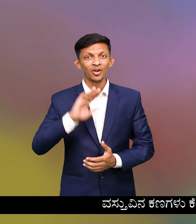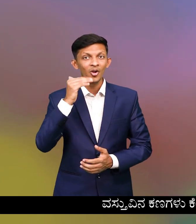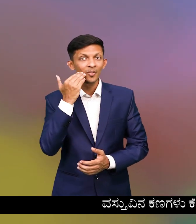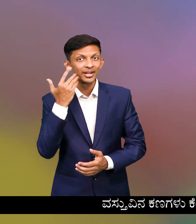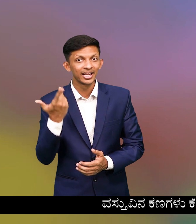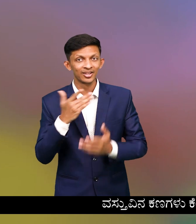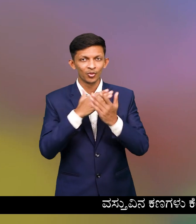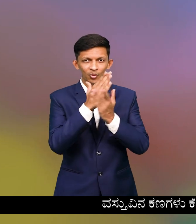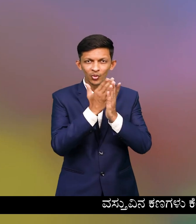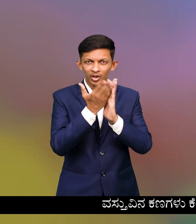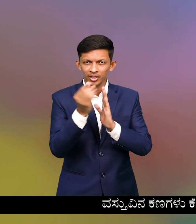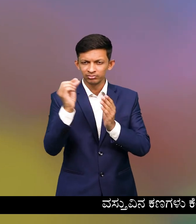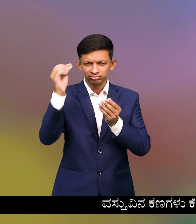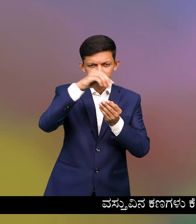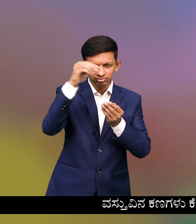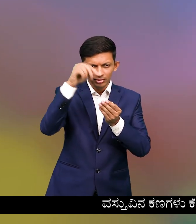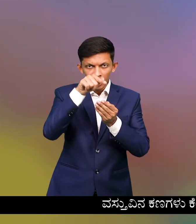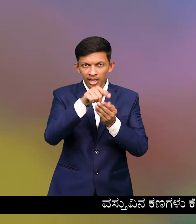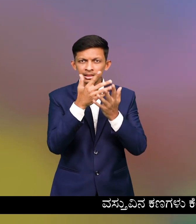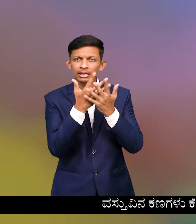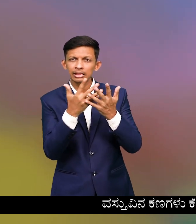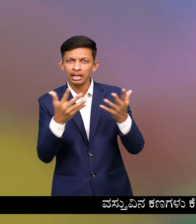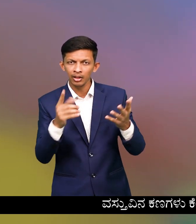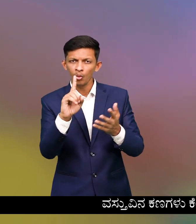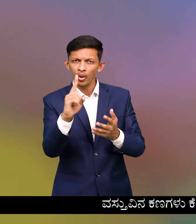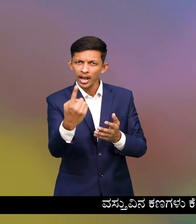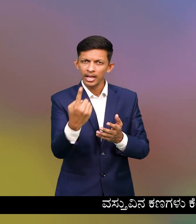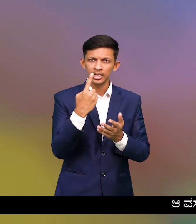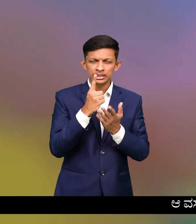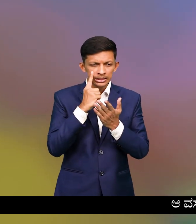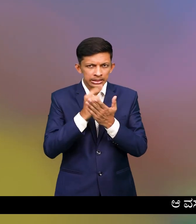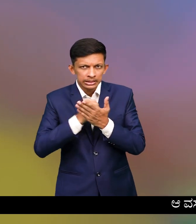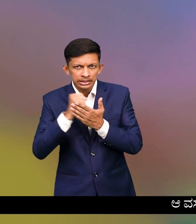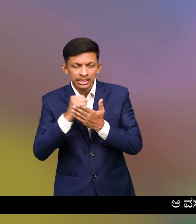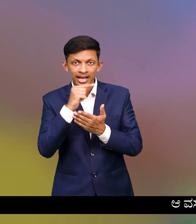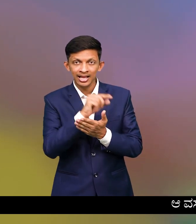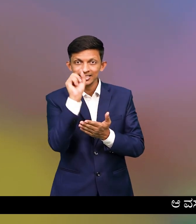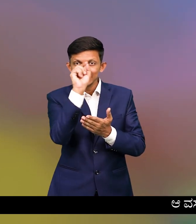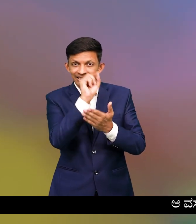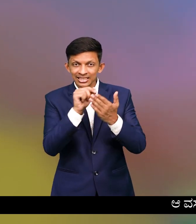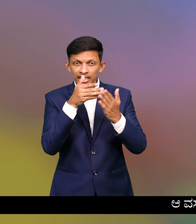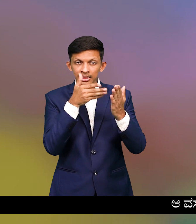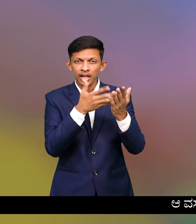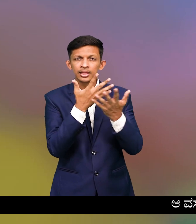ವಸ್ತುವಿನ ಕಣಗಳು ಕೇವಲ ಒಂದು ವಿಧದ ಪರಮಾಣುಗಳನ್ನು ಹೊಂದಿರುವಾಗ ಆ ವಸ್ತುವನ್ನು ಅಂಶ ಎಂದು ಕರೆಯಲಾಗುತ್ತದೆ.